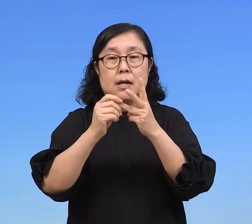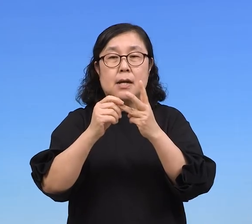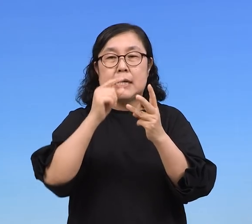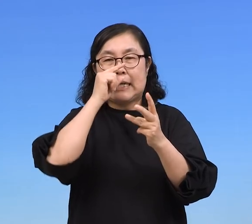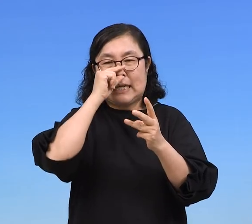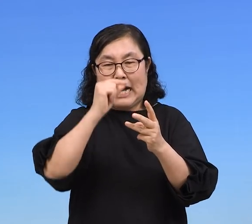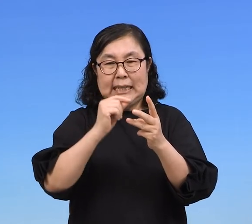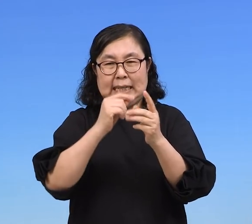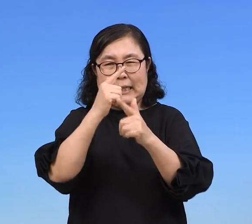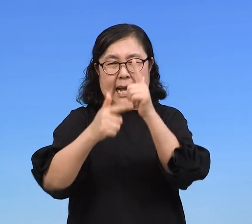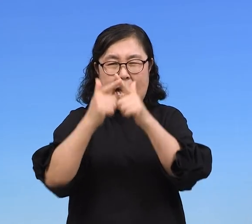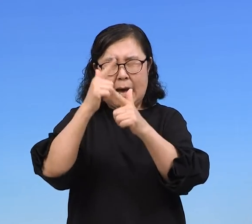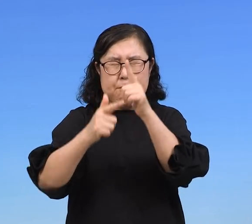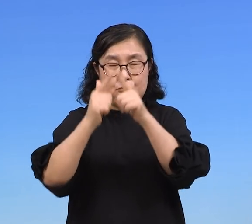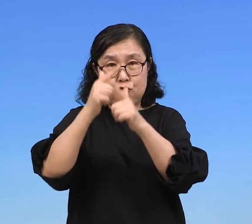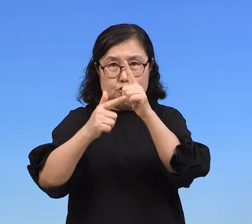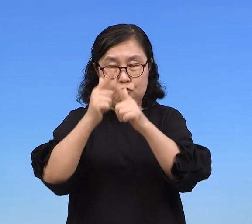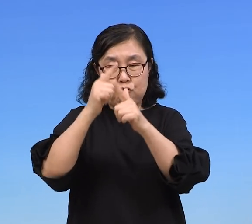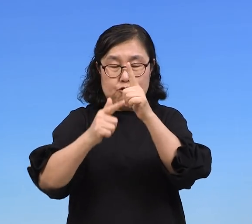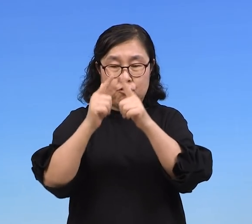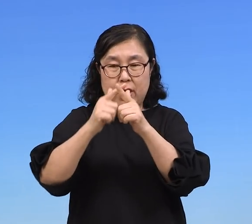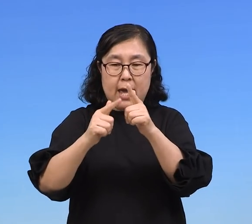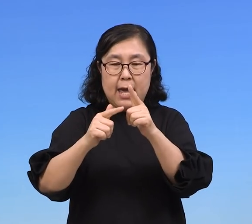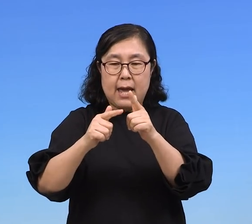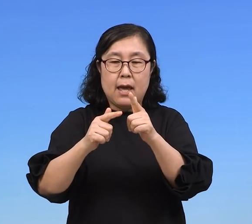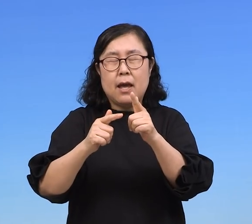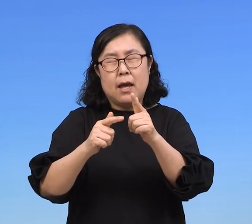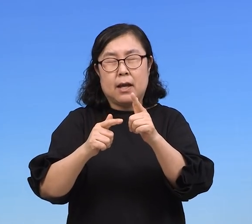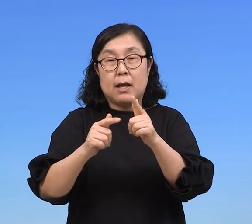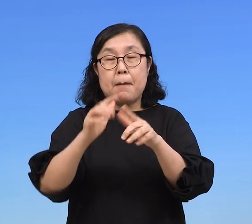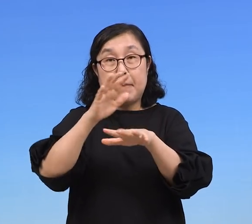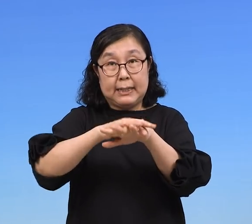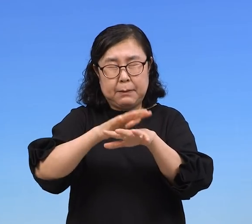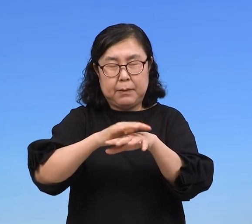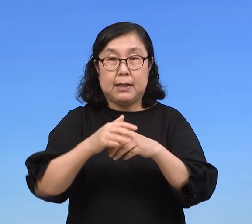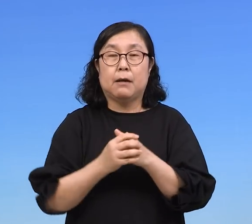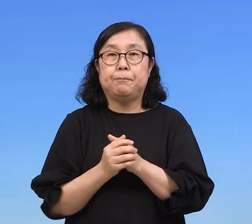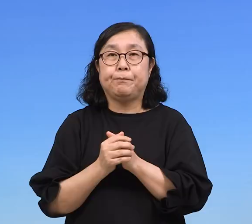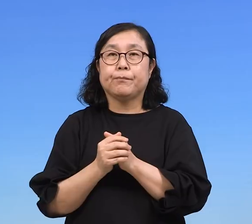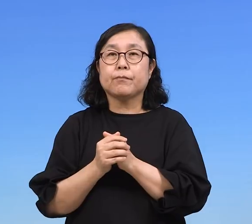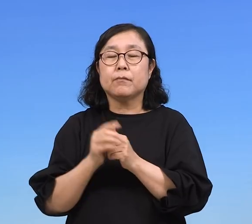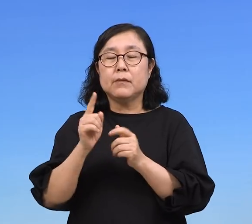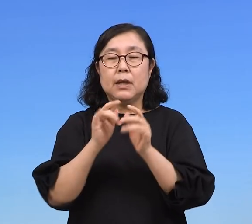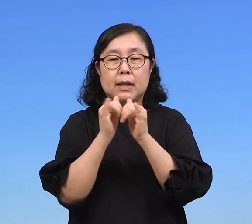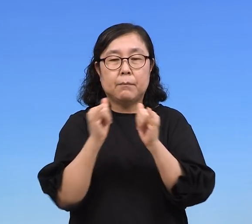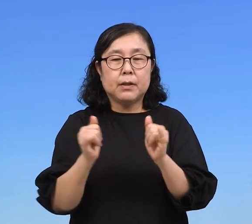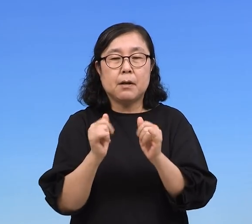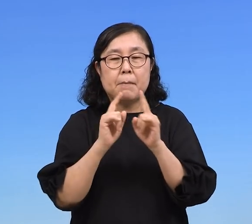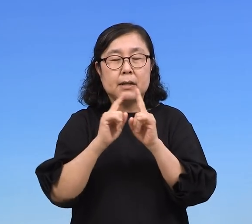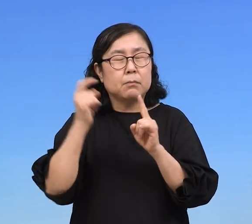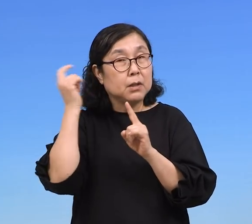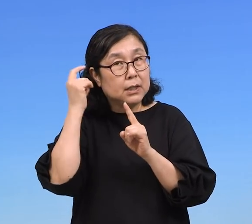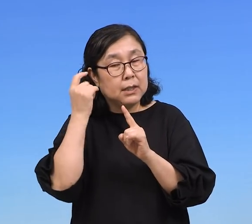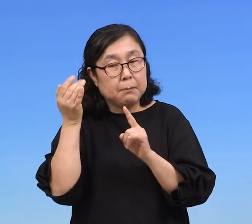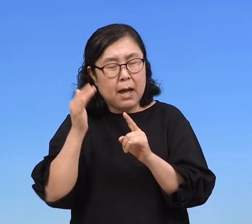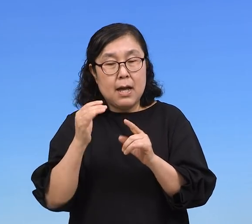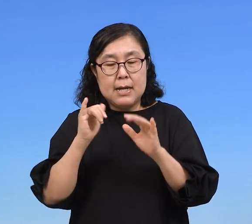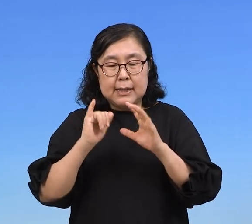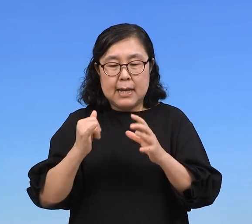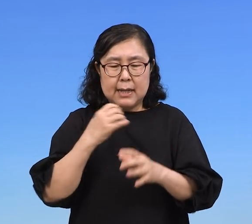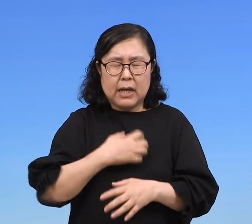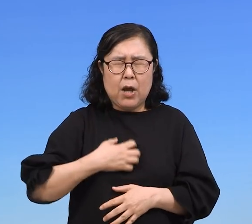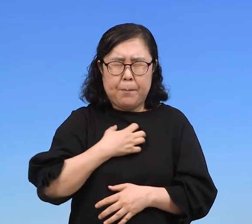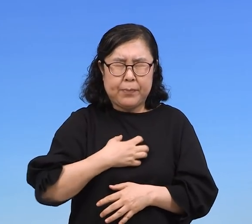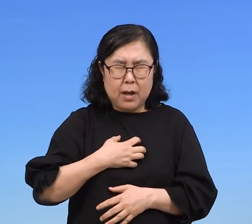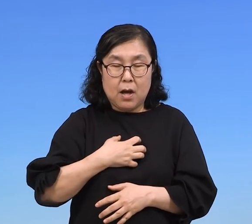18절 19절입니다. 또 어떤 이는 가시떨기에 뿌려진 자니 이들은 말씀을 듣기는 하되 세상의